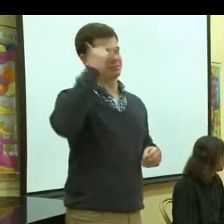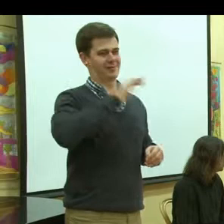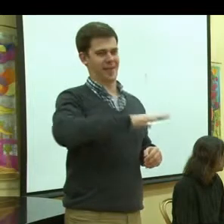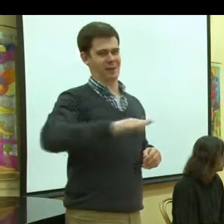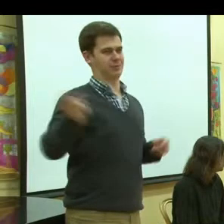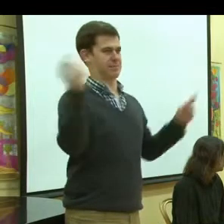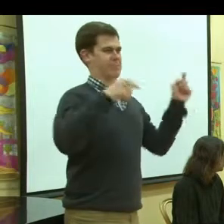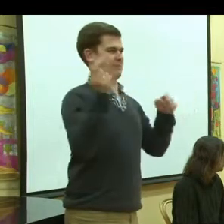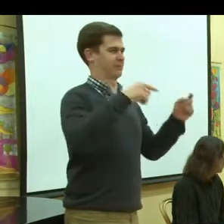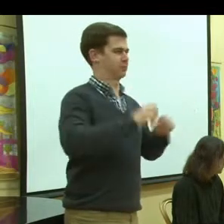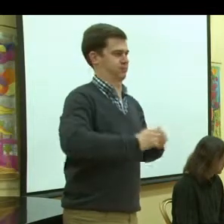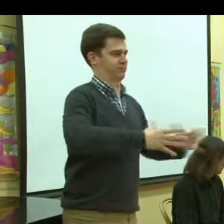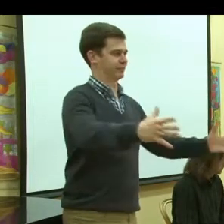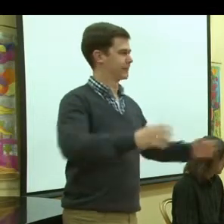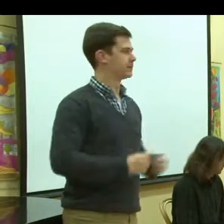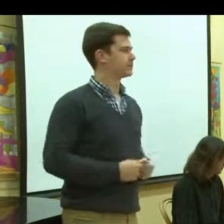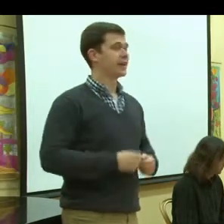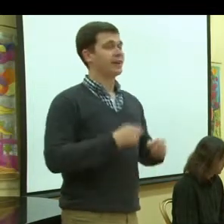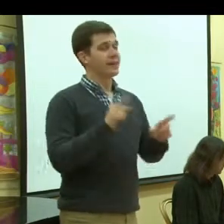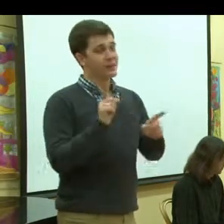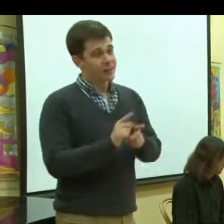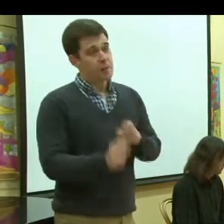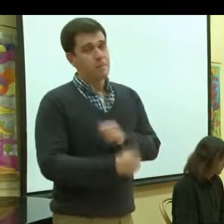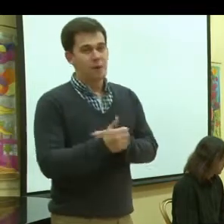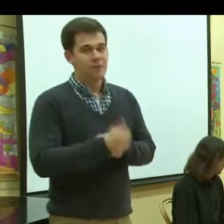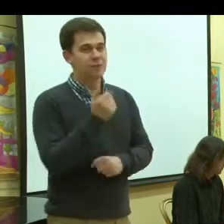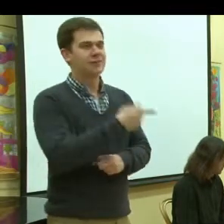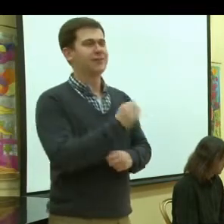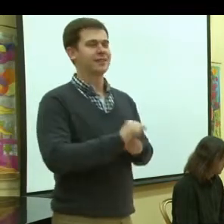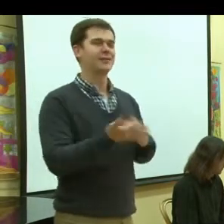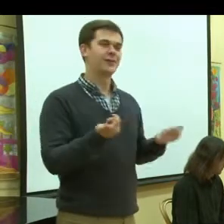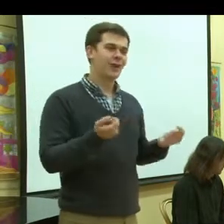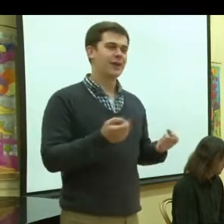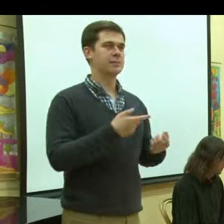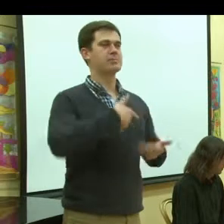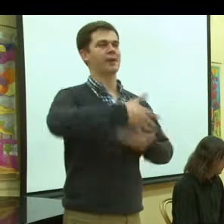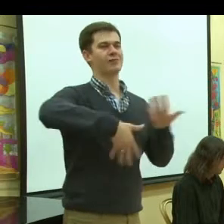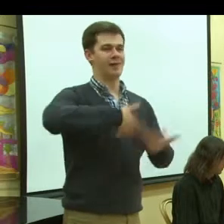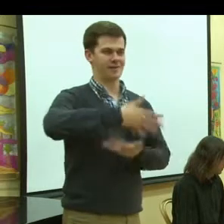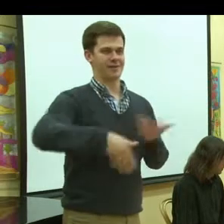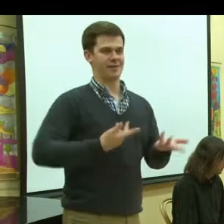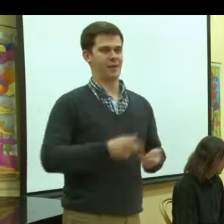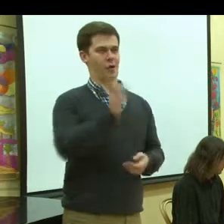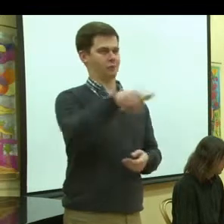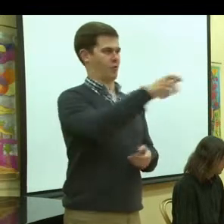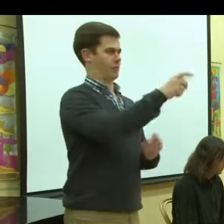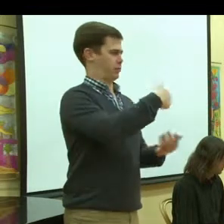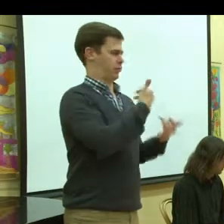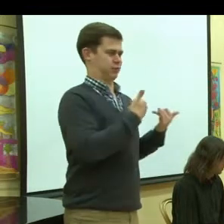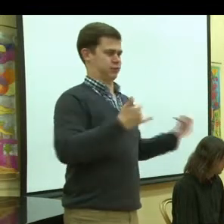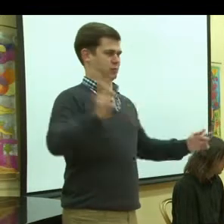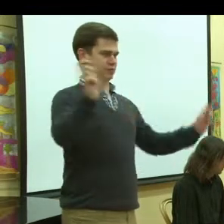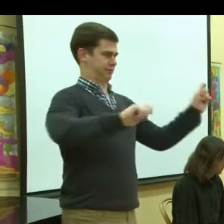muy amiga. Ze względu też na to, myślę, że mamy taki mieszany charakter właśnie w pochodzeniu społeczeństwa